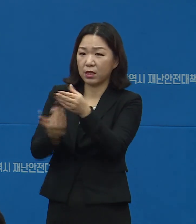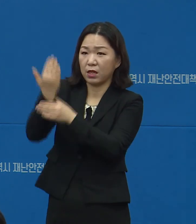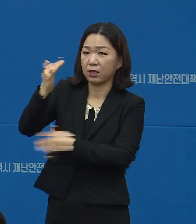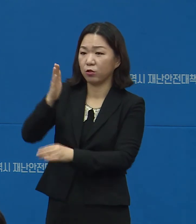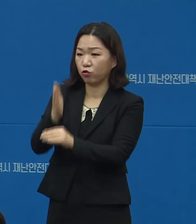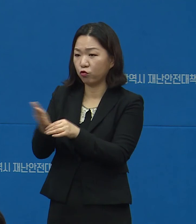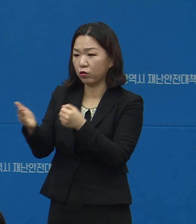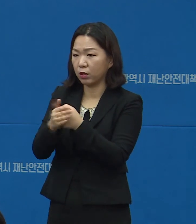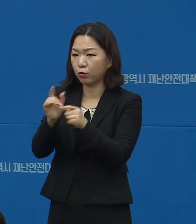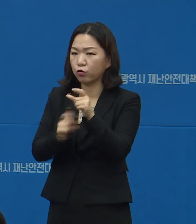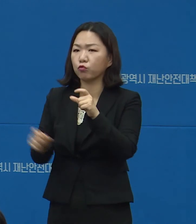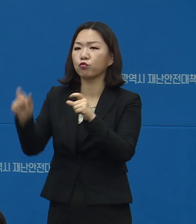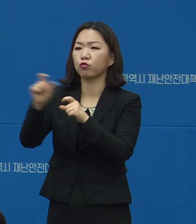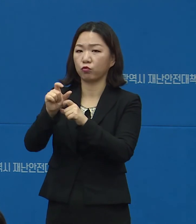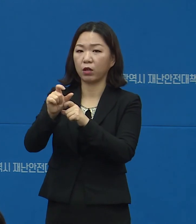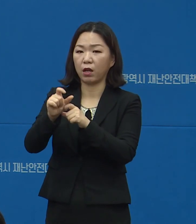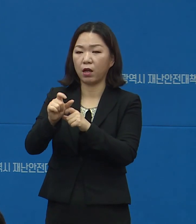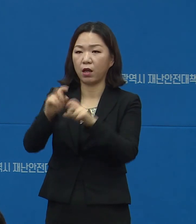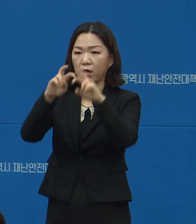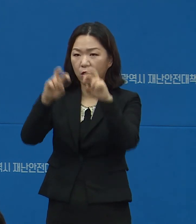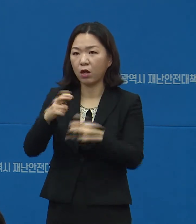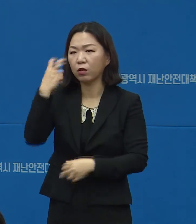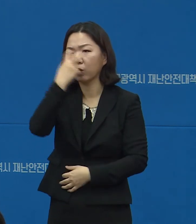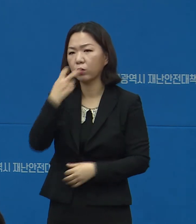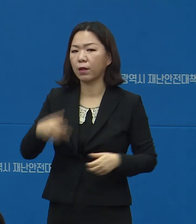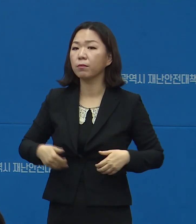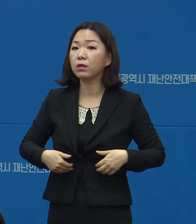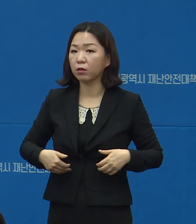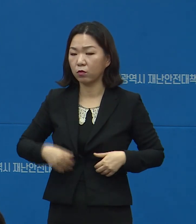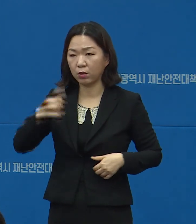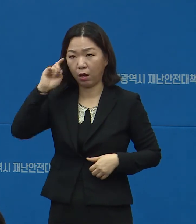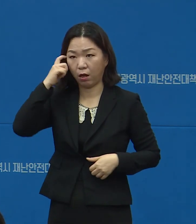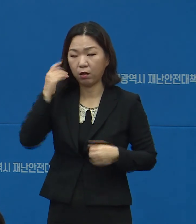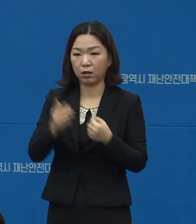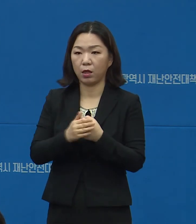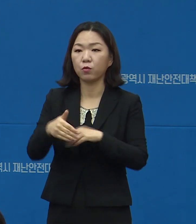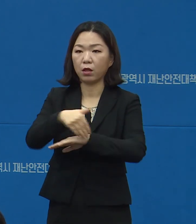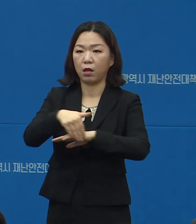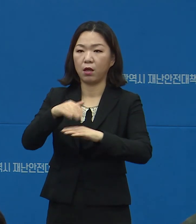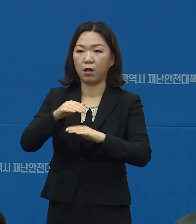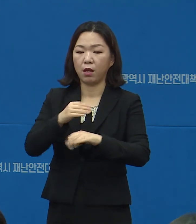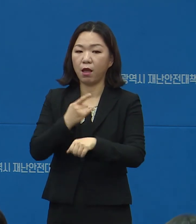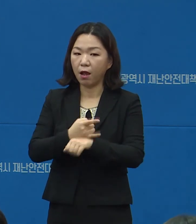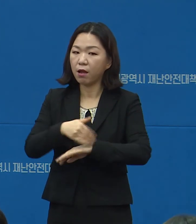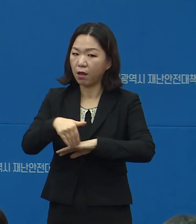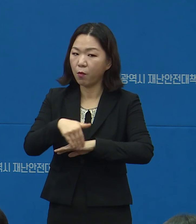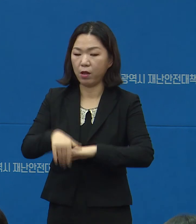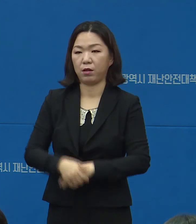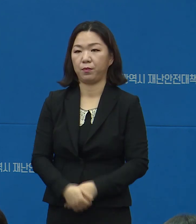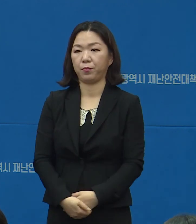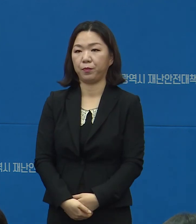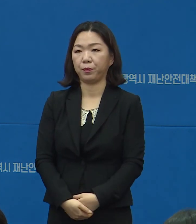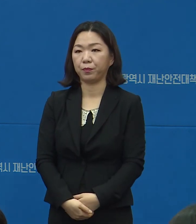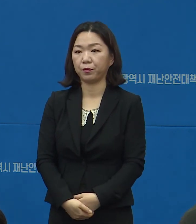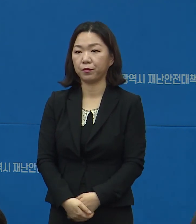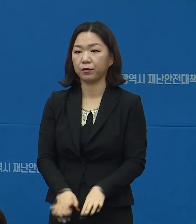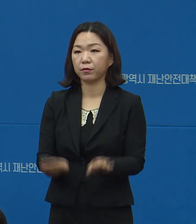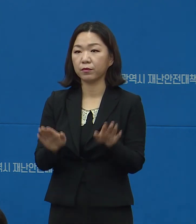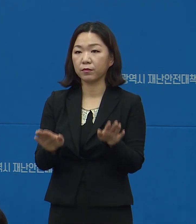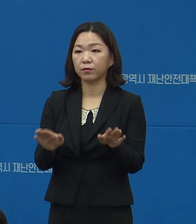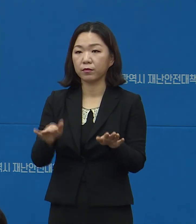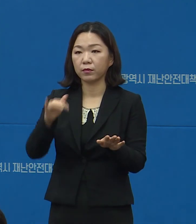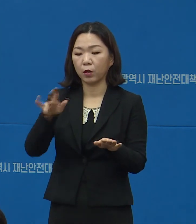때문에 저희가 좀 추가적으로 직접 역학조사를 할 필요성을 느끼고 있고 지금 할 계획을 가지고 있습니다. 네, 이상으로